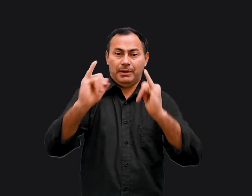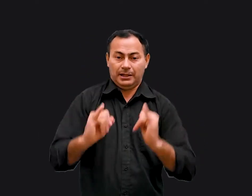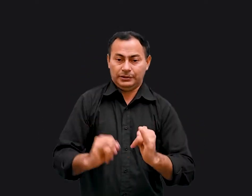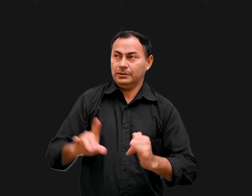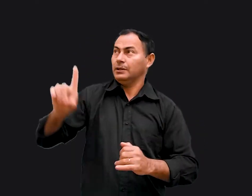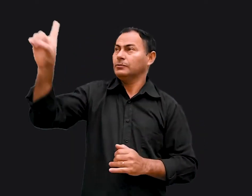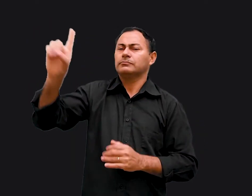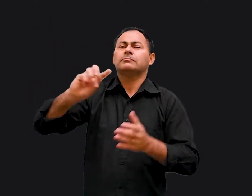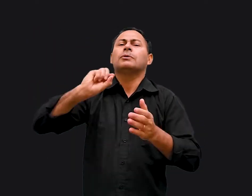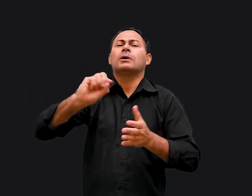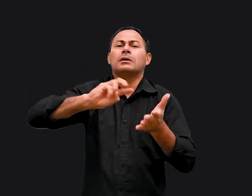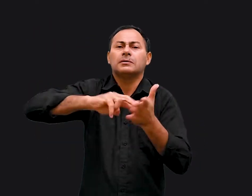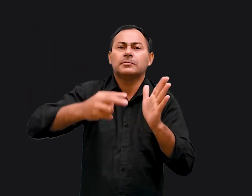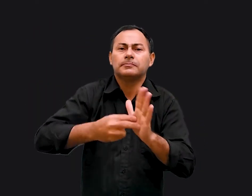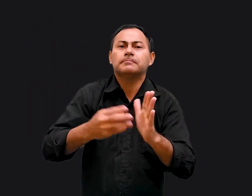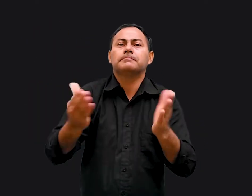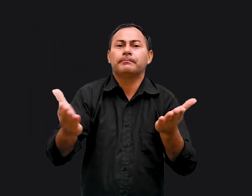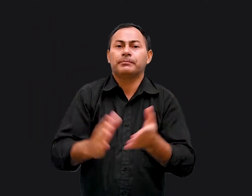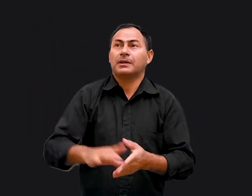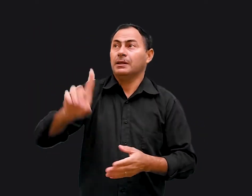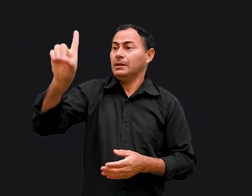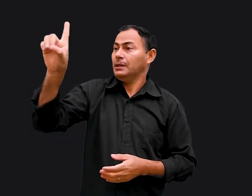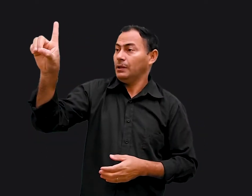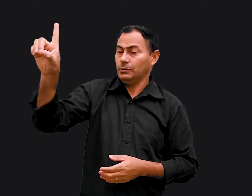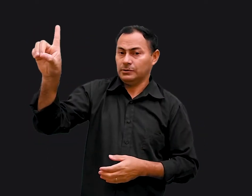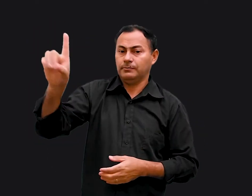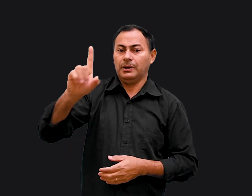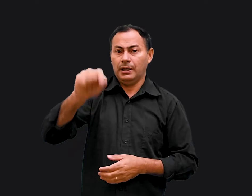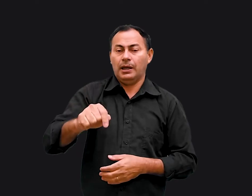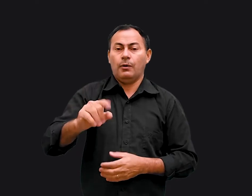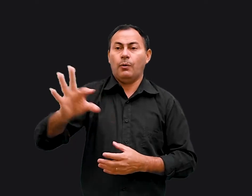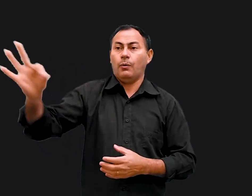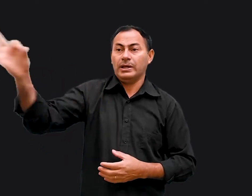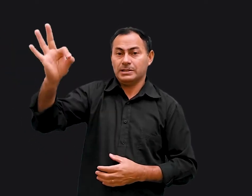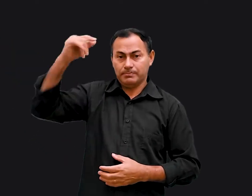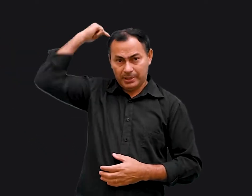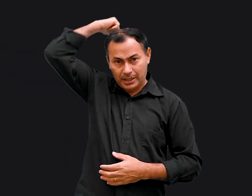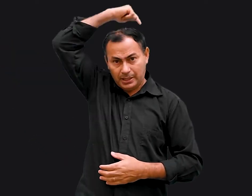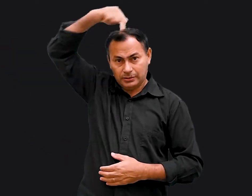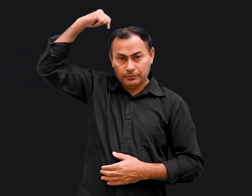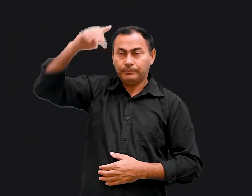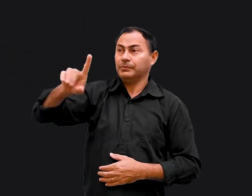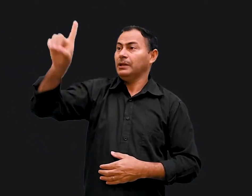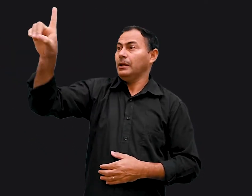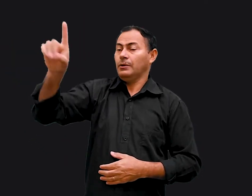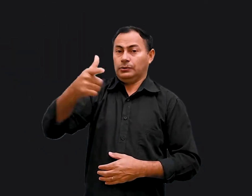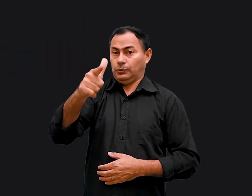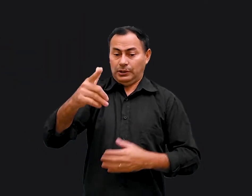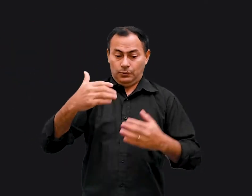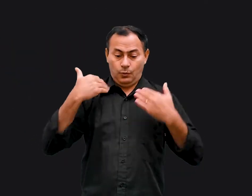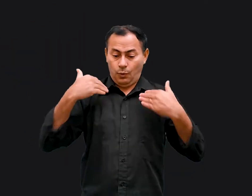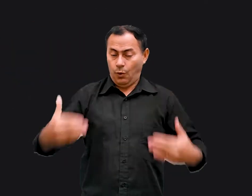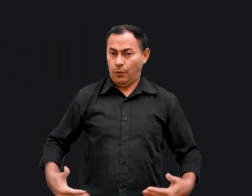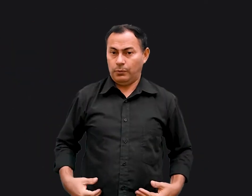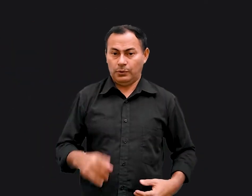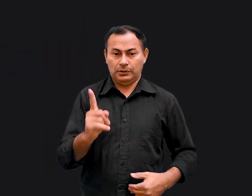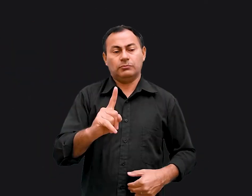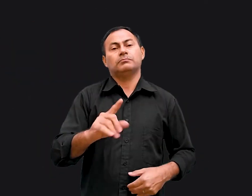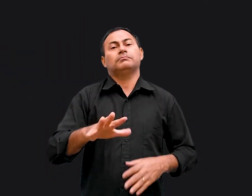que isso significa? Deus é um espírito. Deus não tem um corpo, então isso